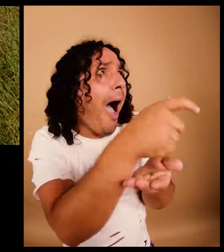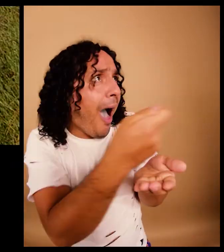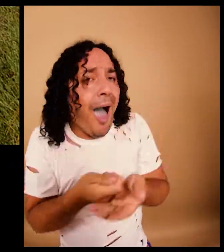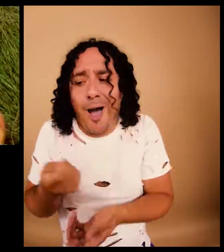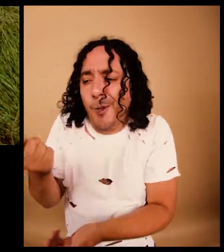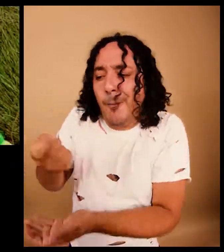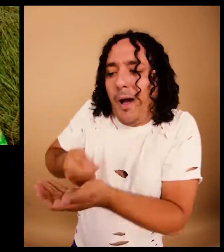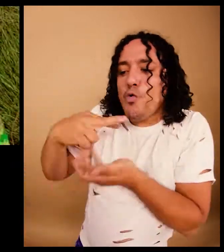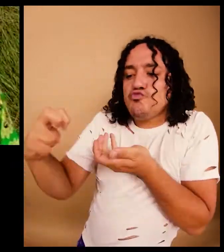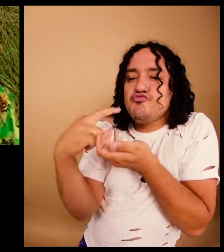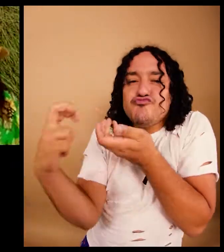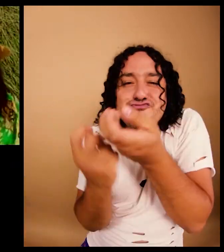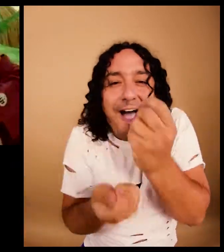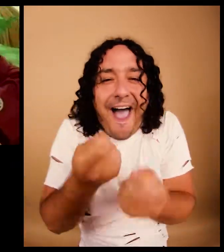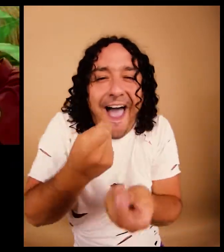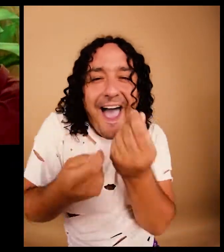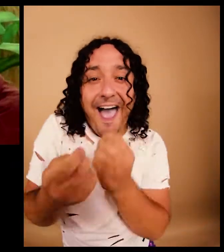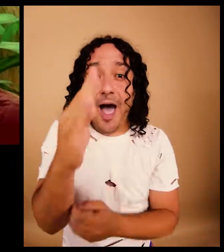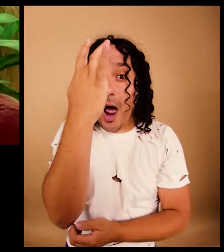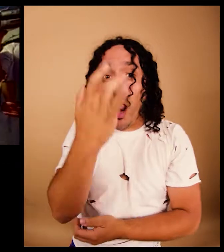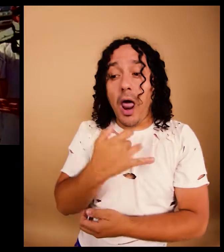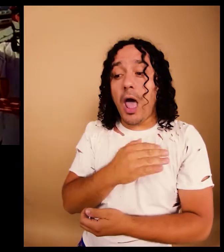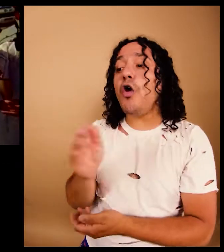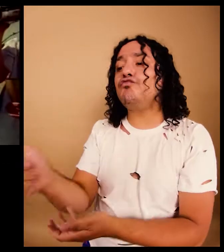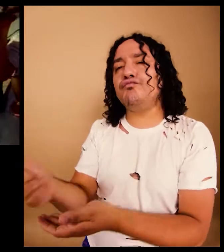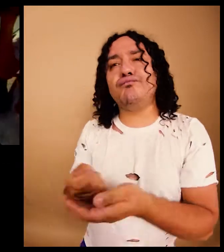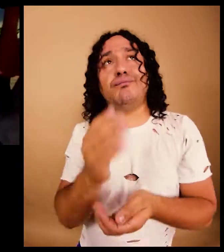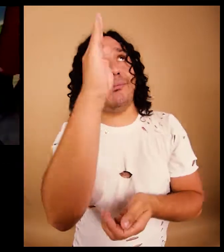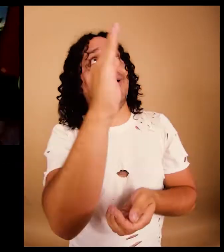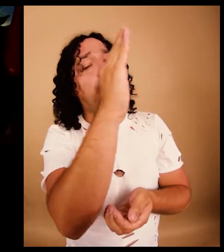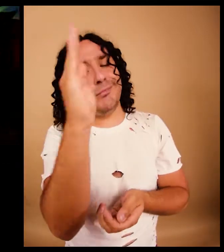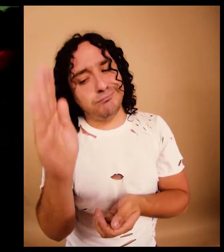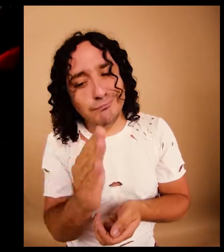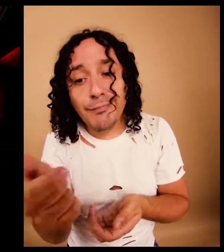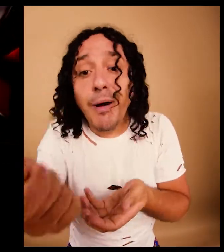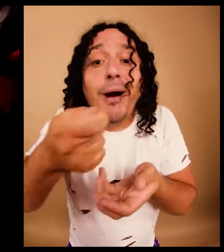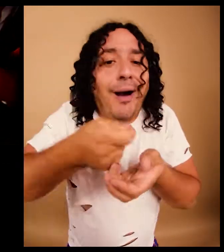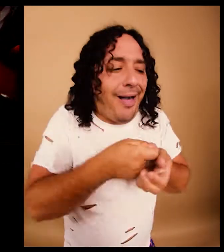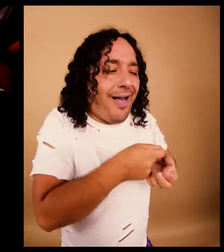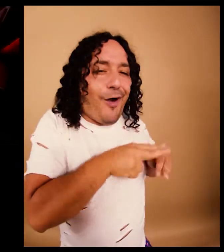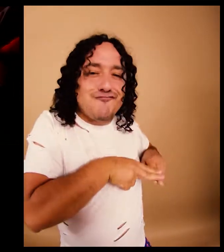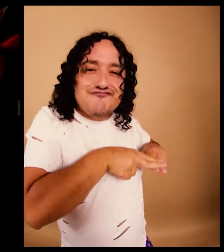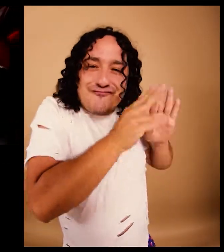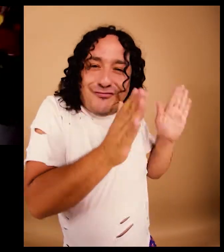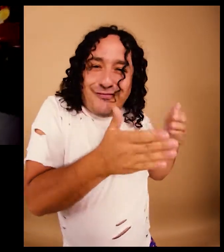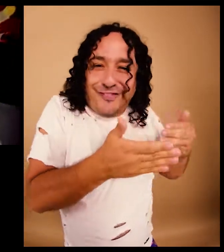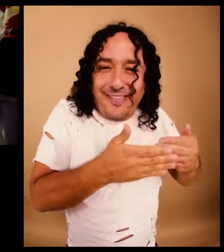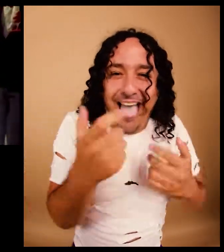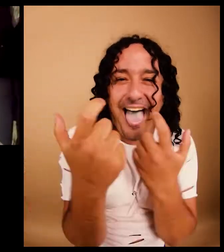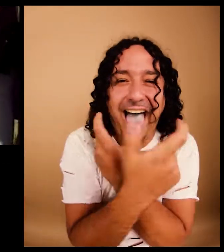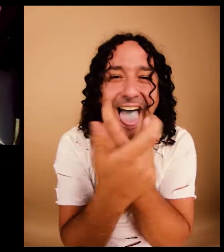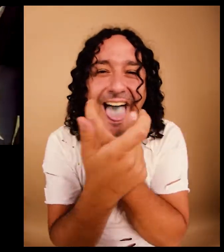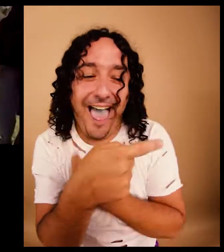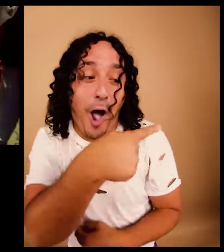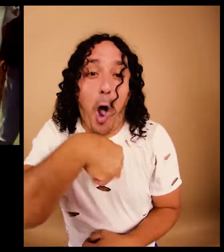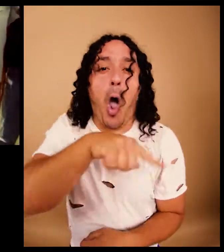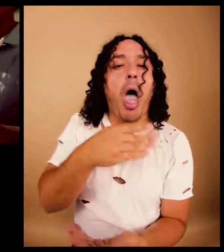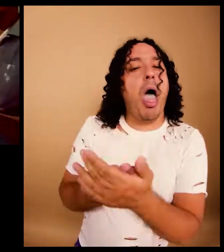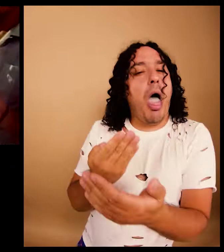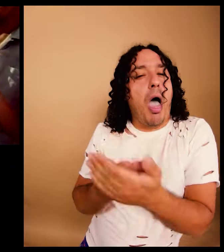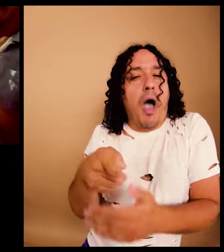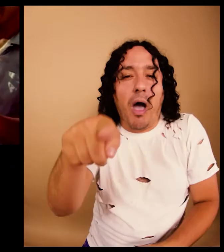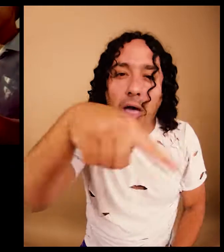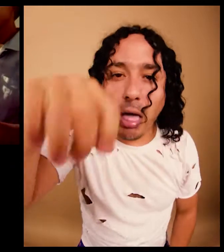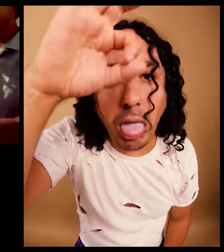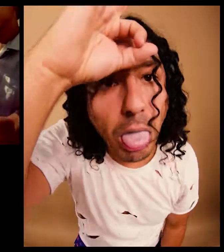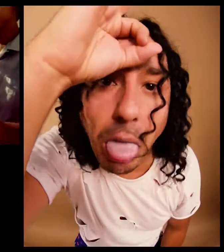Alimentan la demencia de quien reza al cielo y gana dinero vendiendo paz en su ministerio. Se